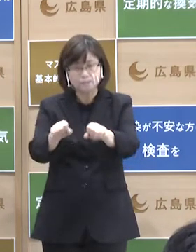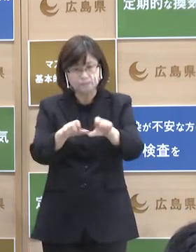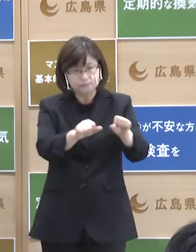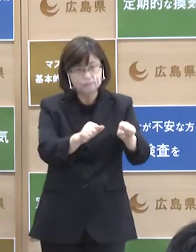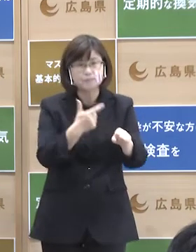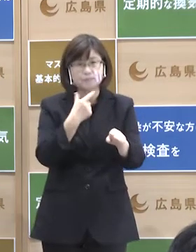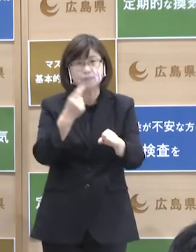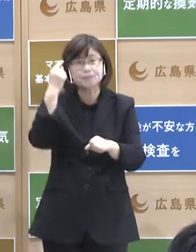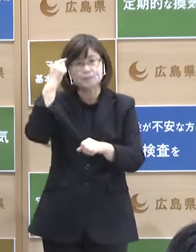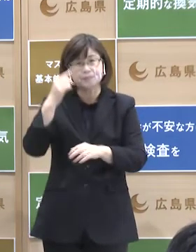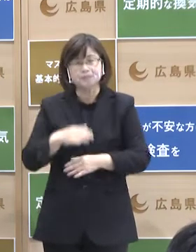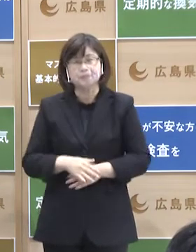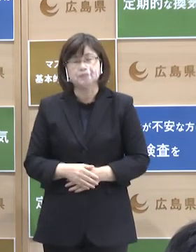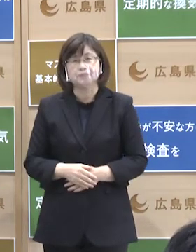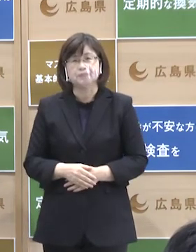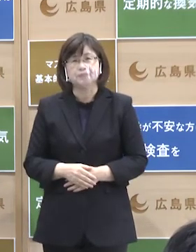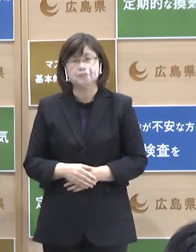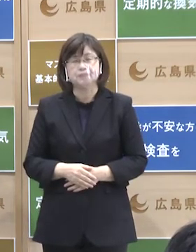えております。